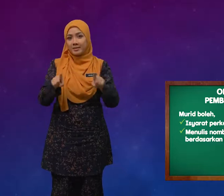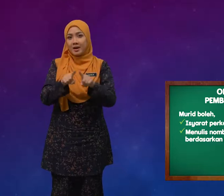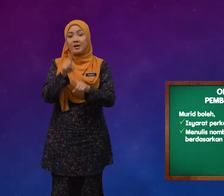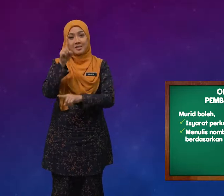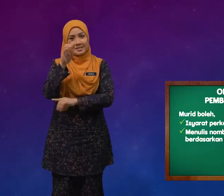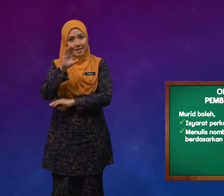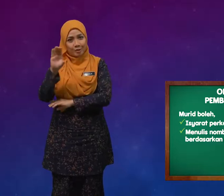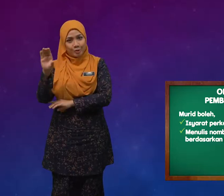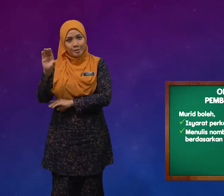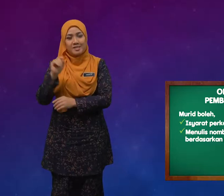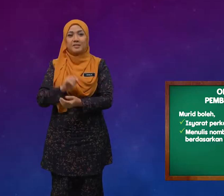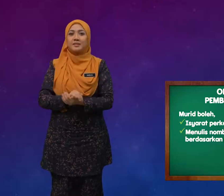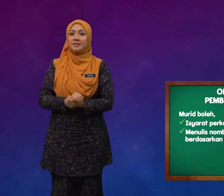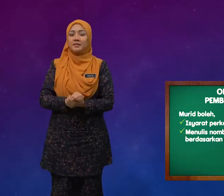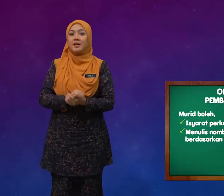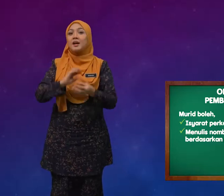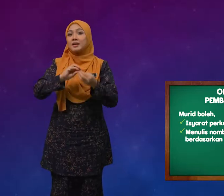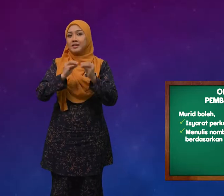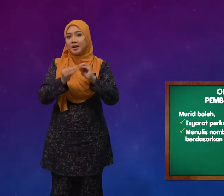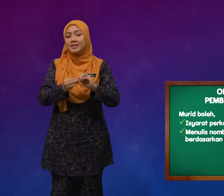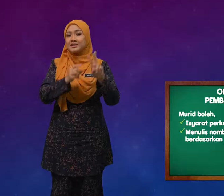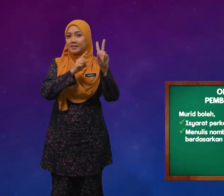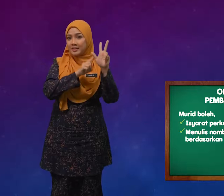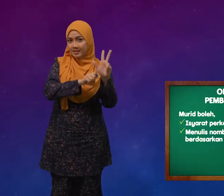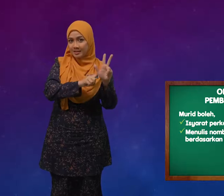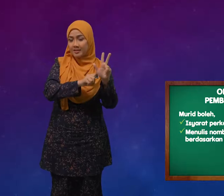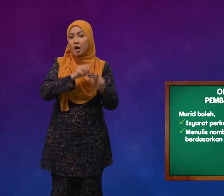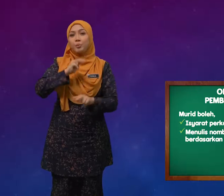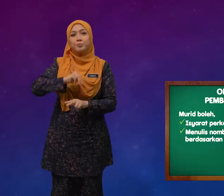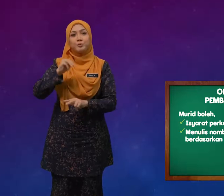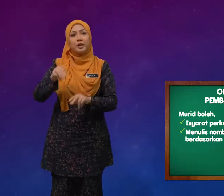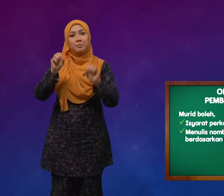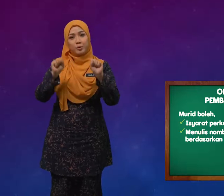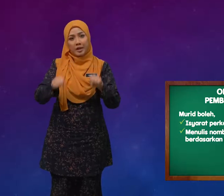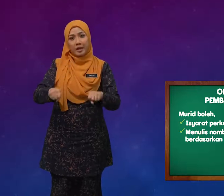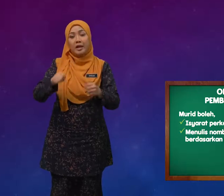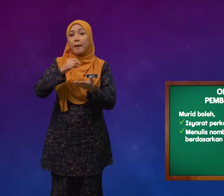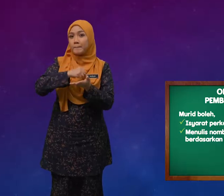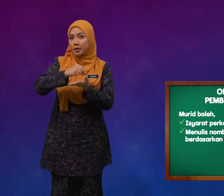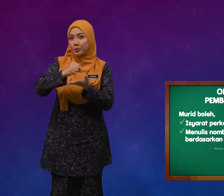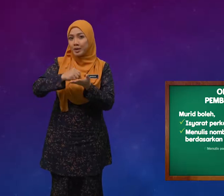petak seratus. Yang ketiga, murid boleh